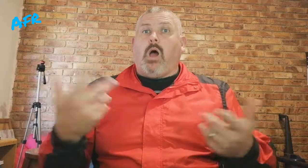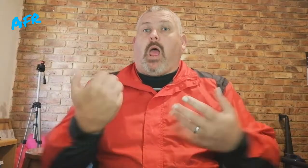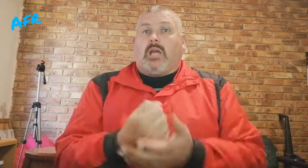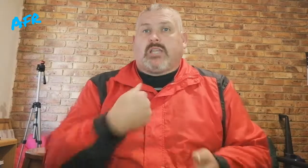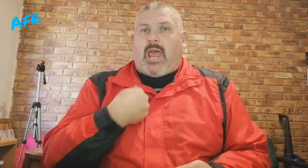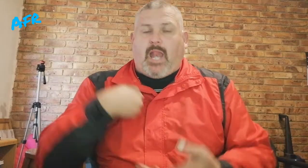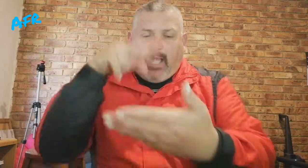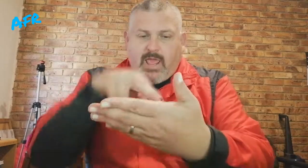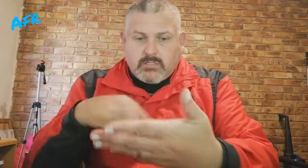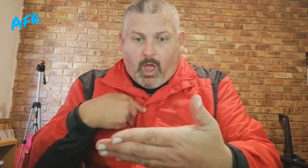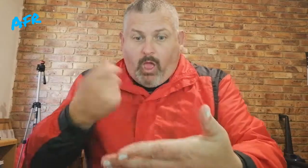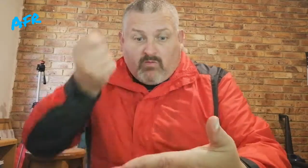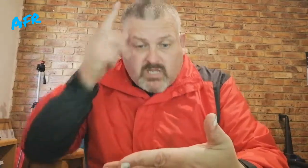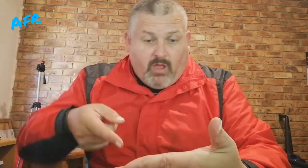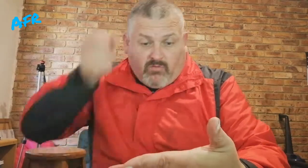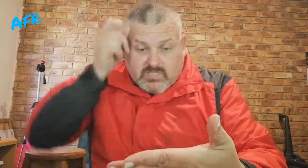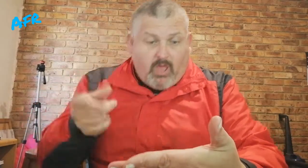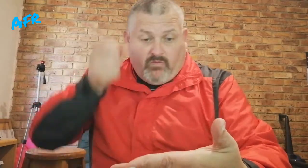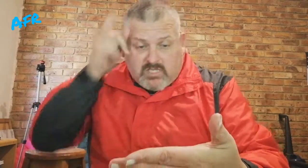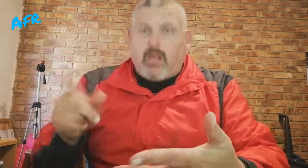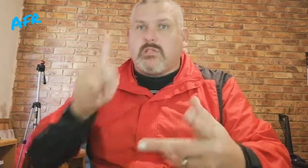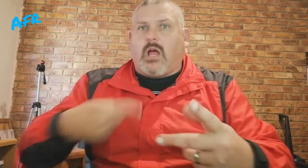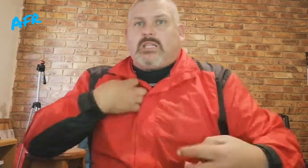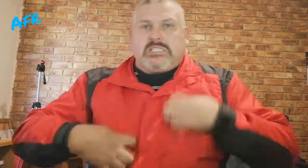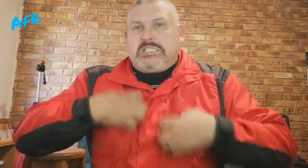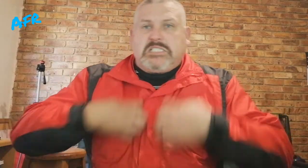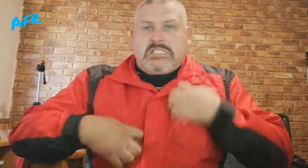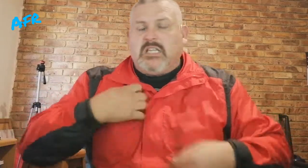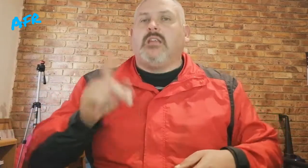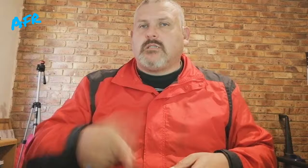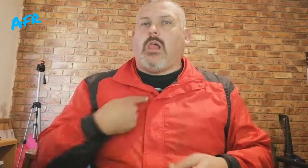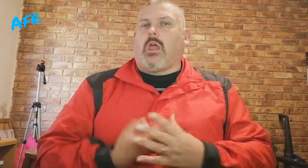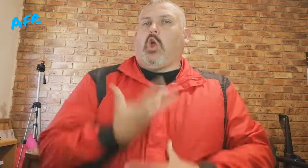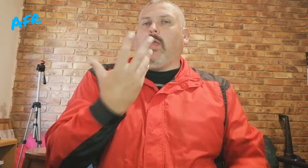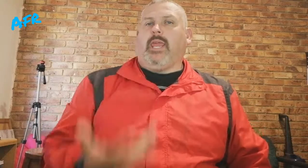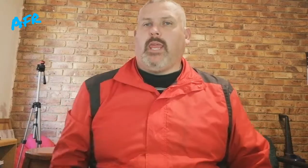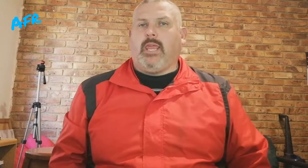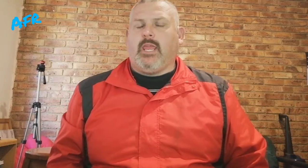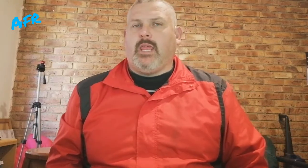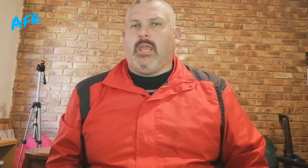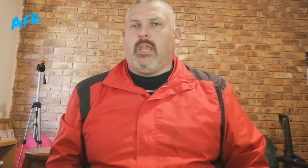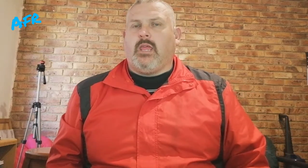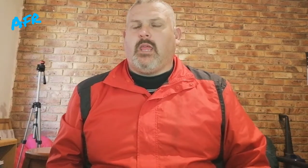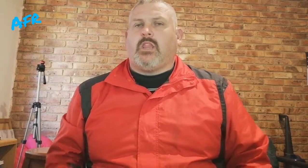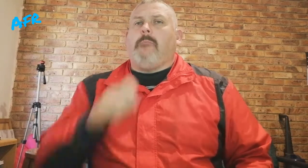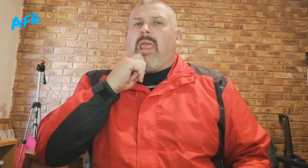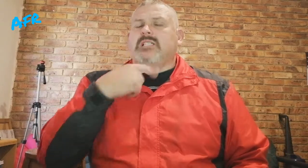maar as ek lees, verstaan, sal groei. Nou mense